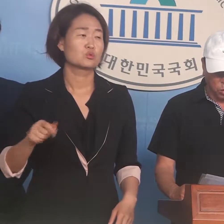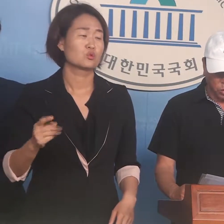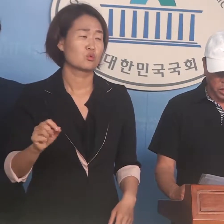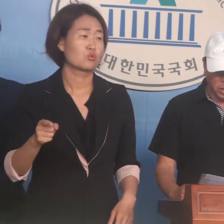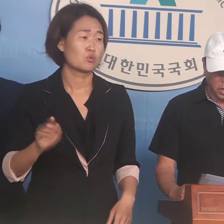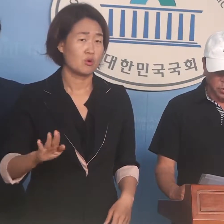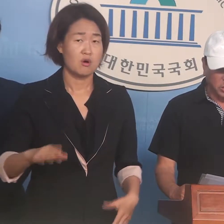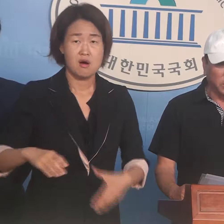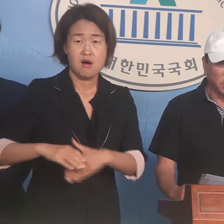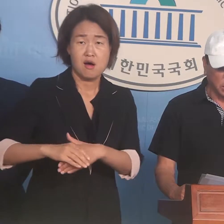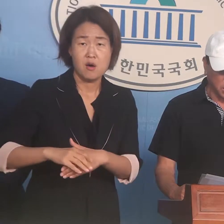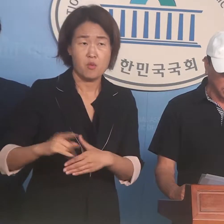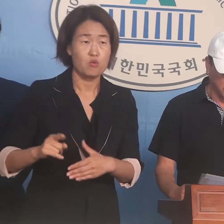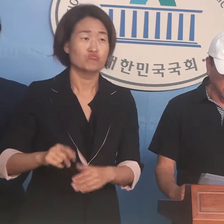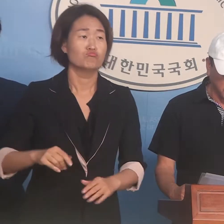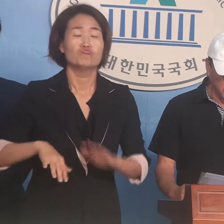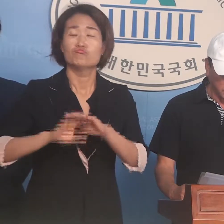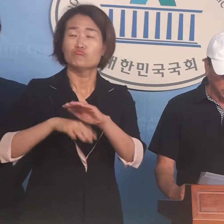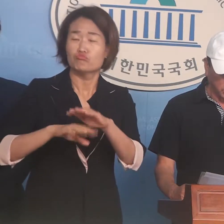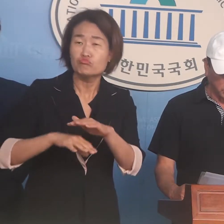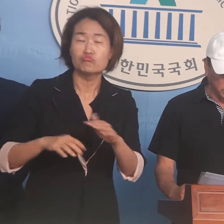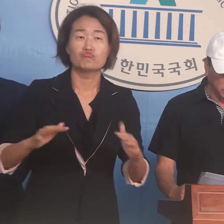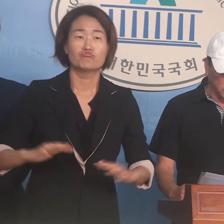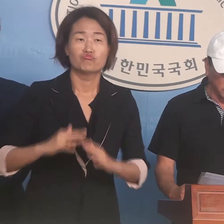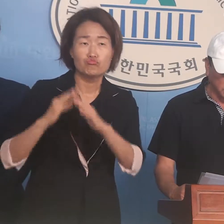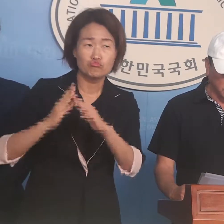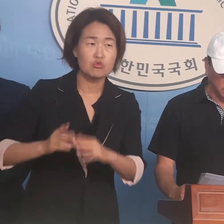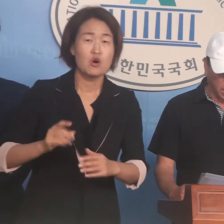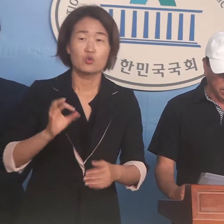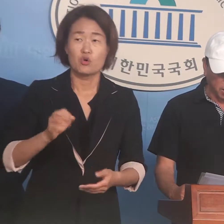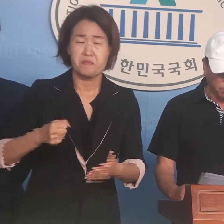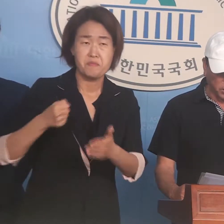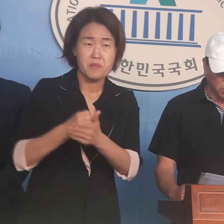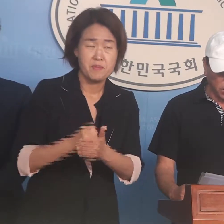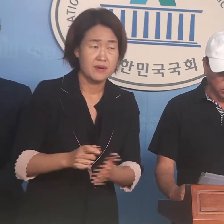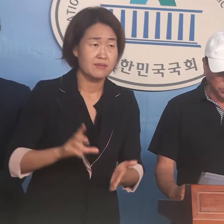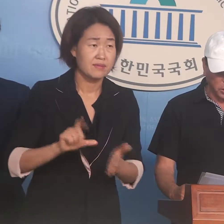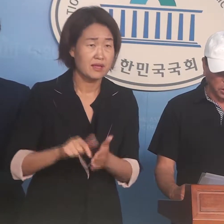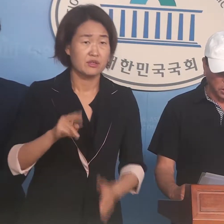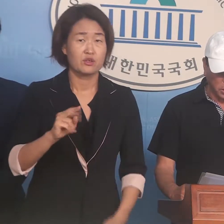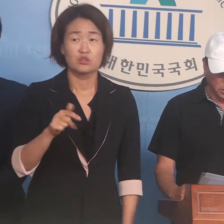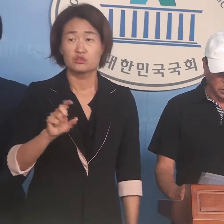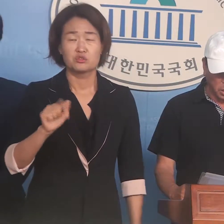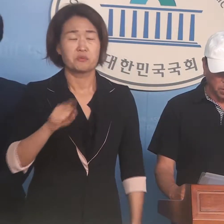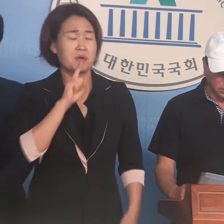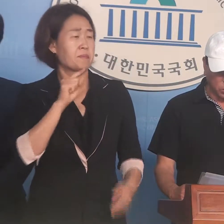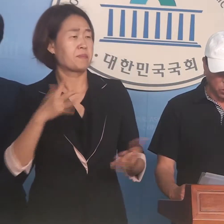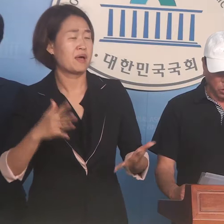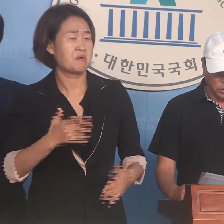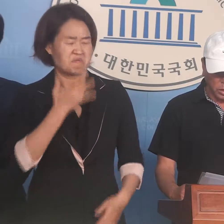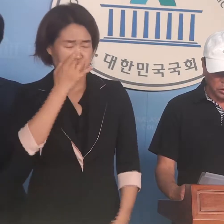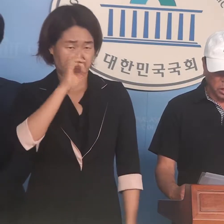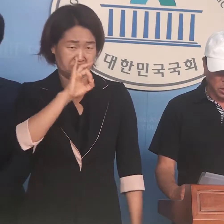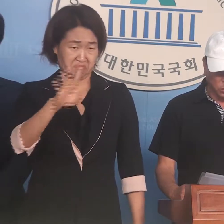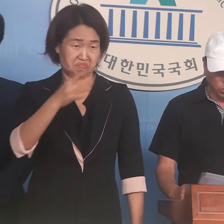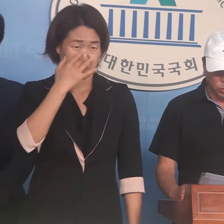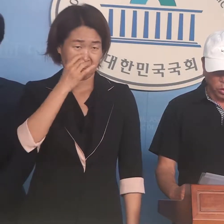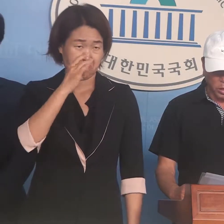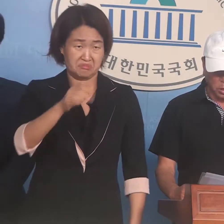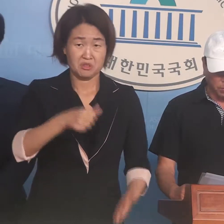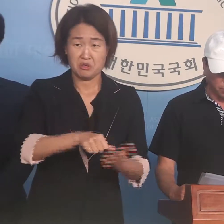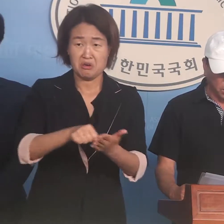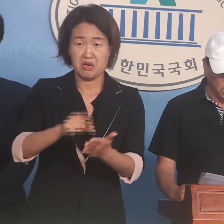협력사 공사 대금을 결정할 때 견적은커녕 단 한마디 말도 없이 일방적으로 결정하는